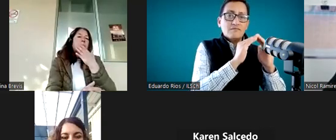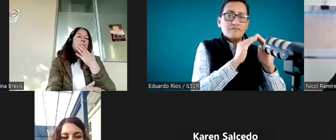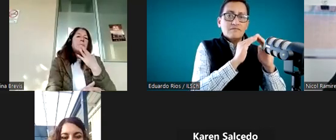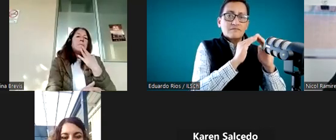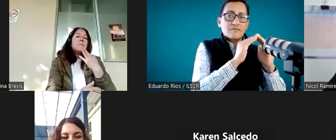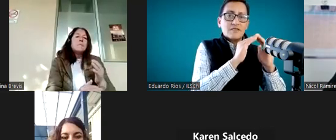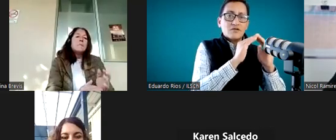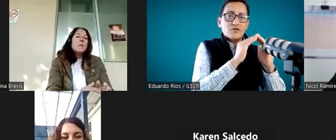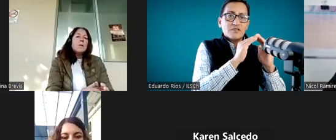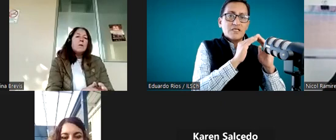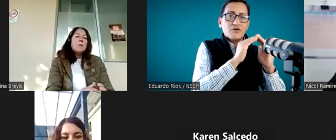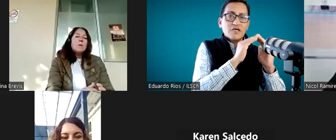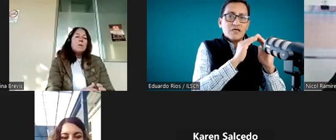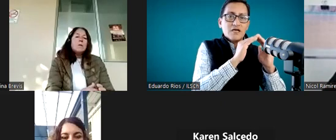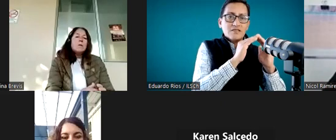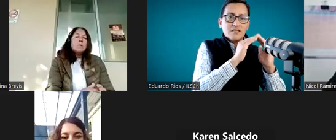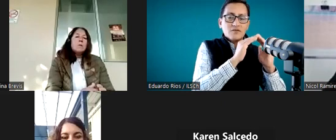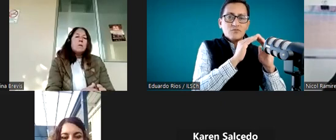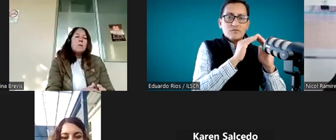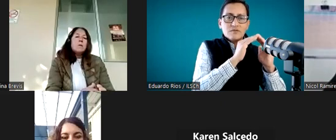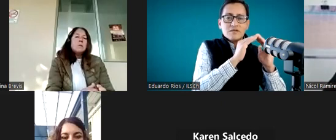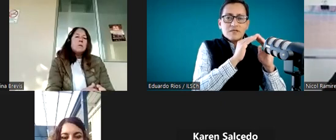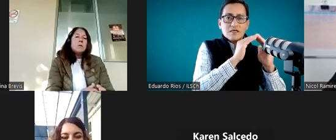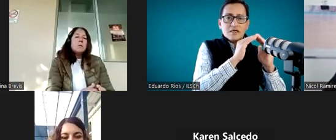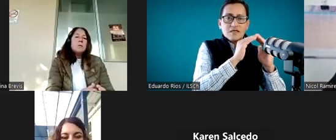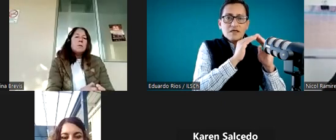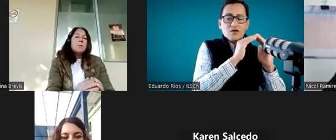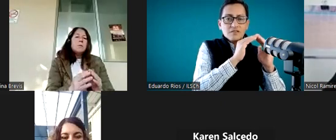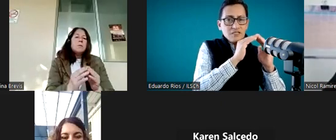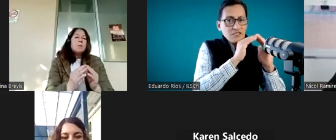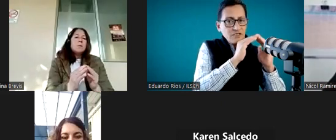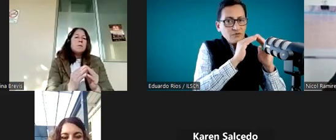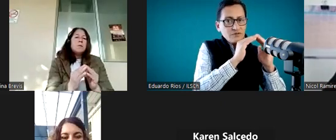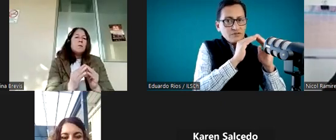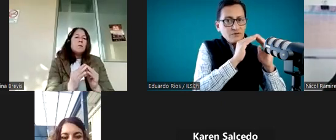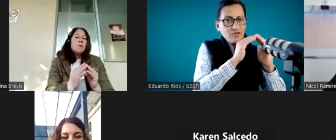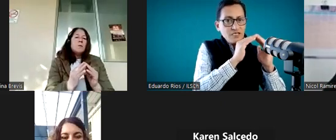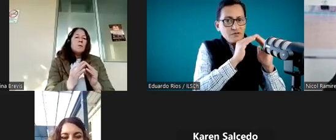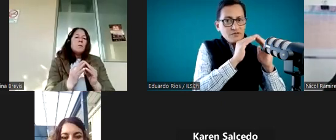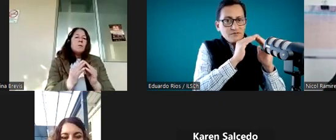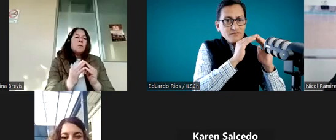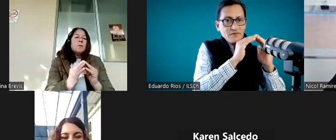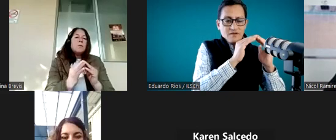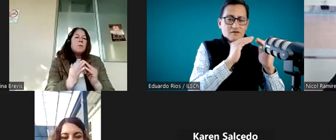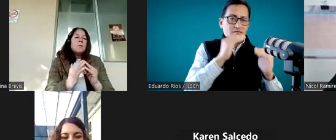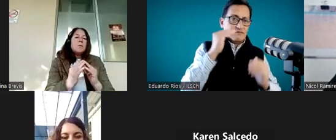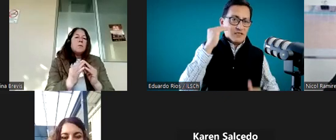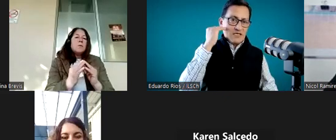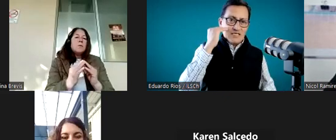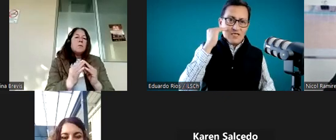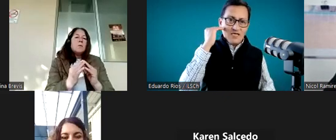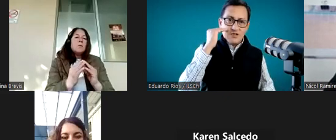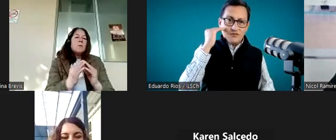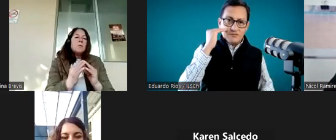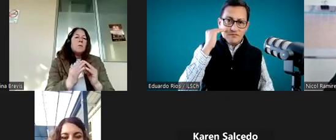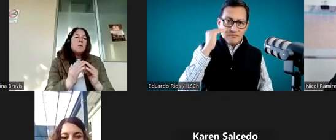escuela, entonces tengo que hacer que los individuos, que son los niñitos, esta es la